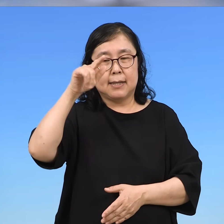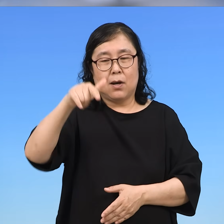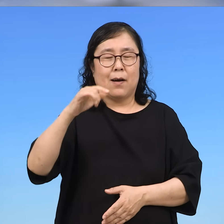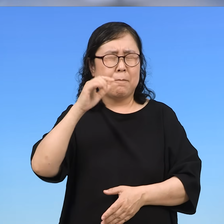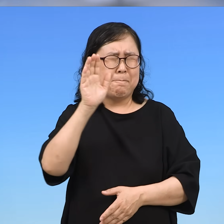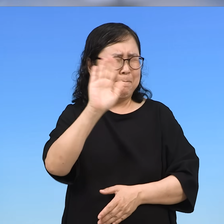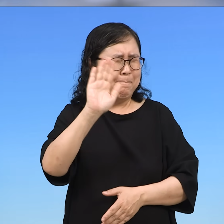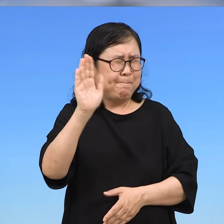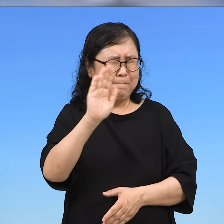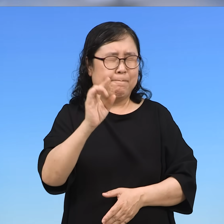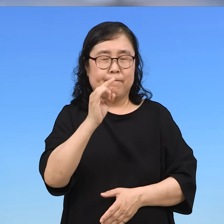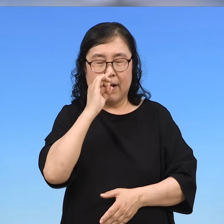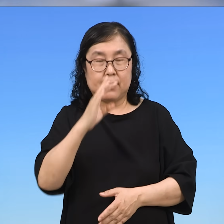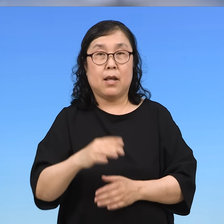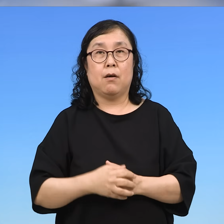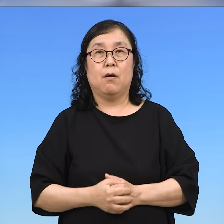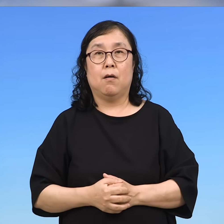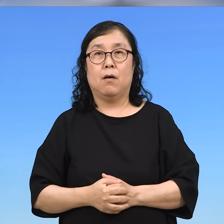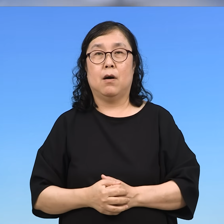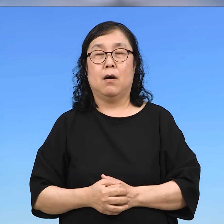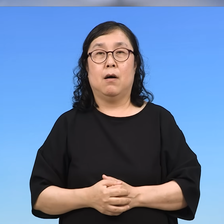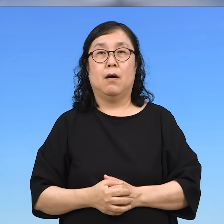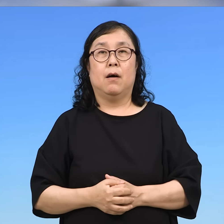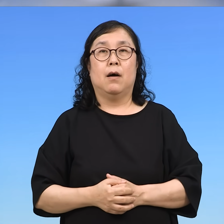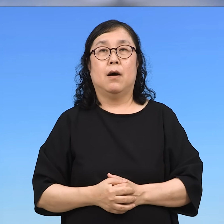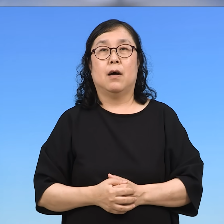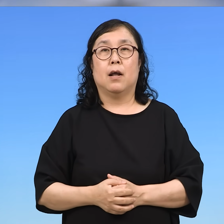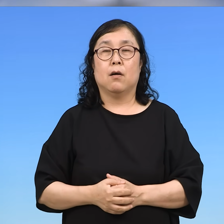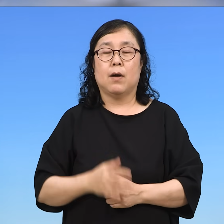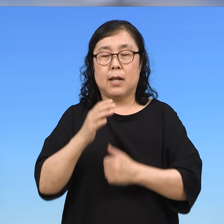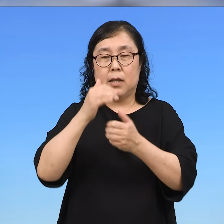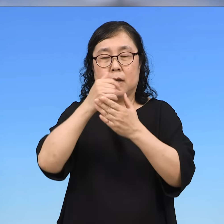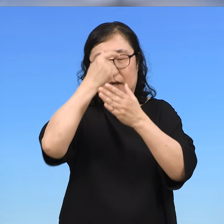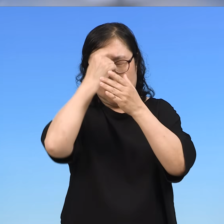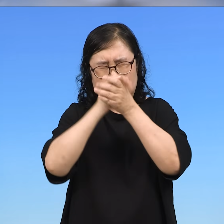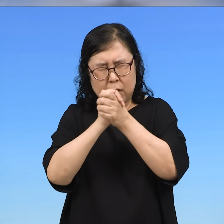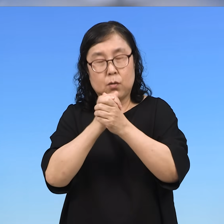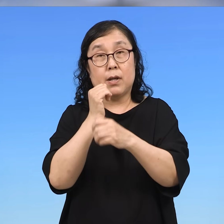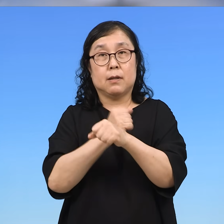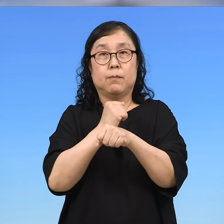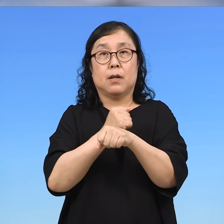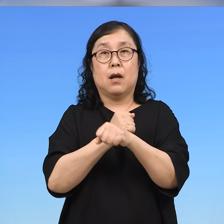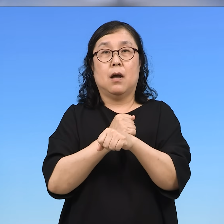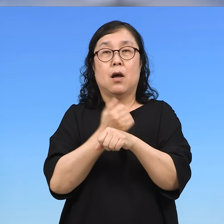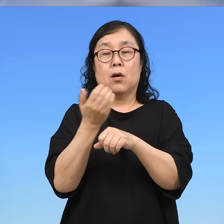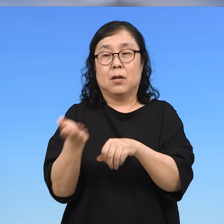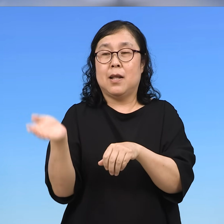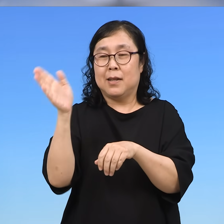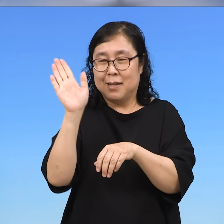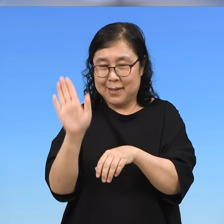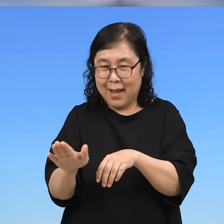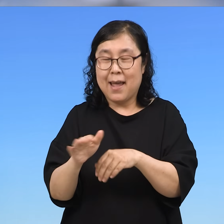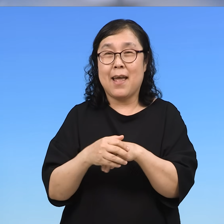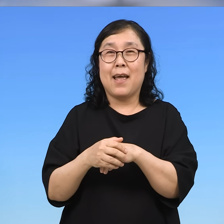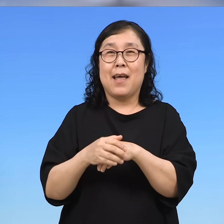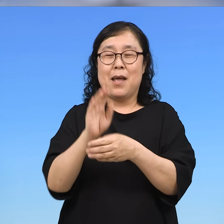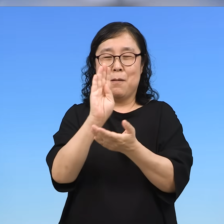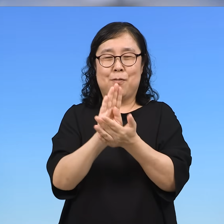못하겠습니다. 그게 너무 마음에 와닿잖아요. 개척은 제가 못하겠습니다.